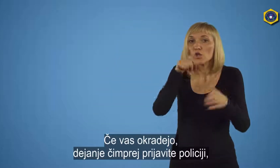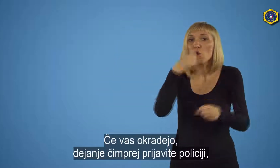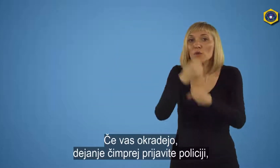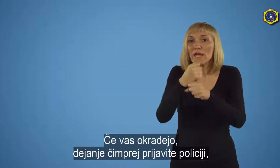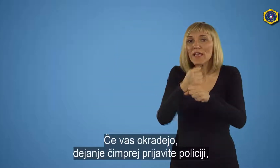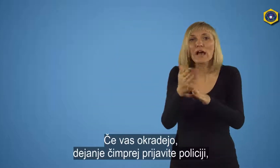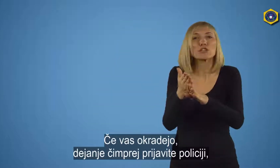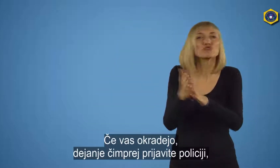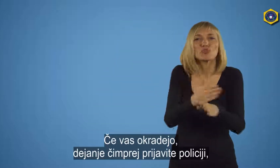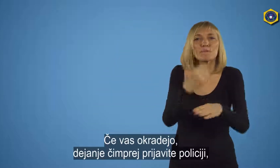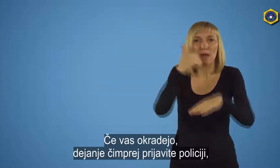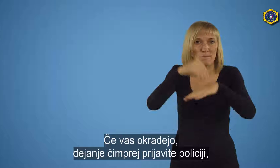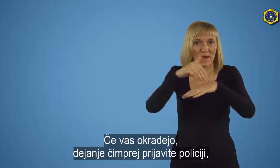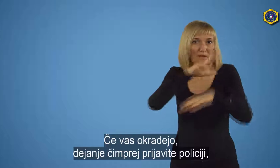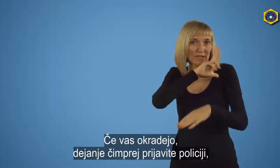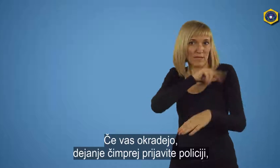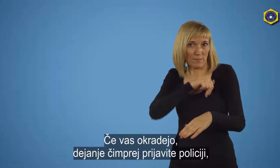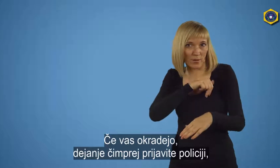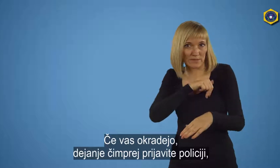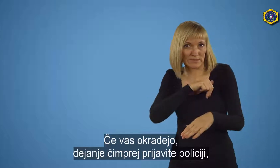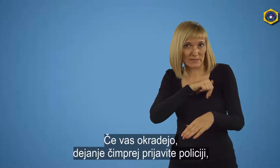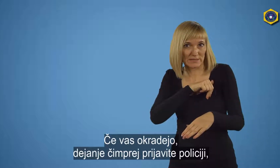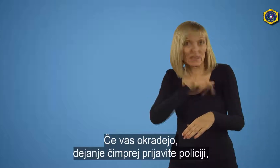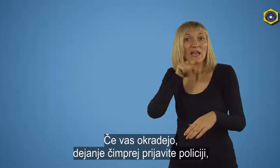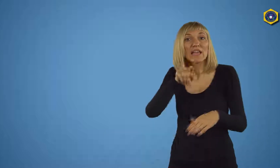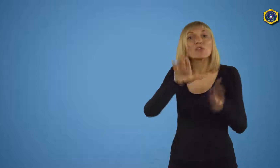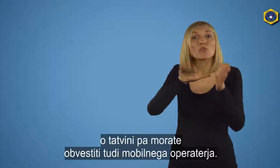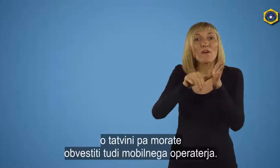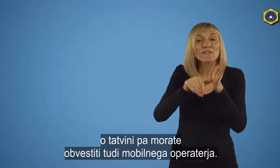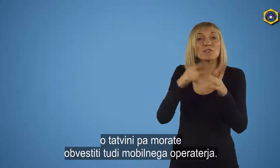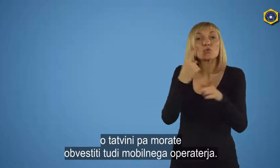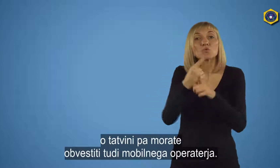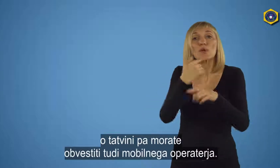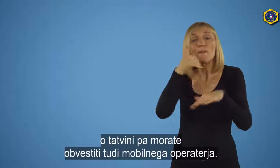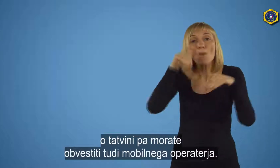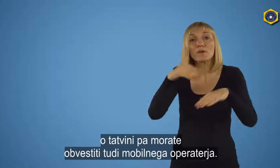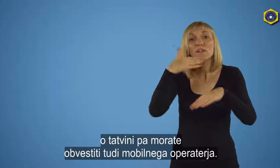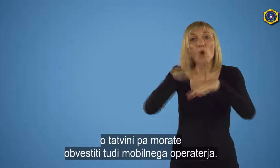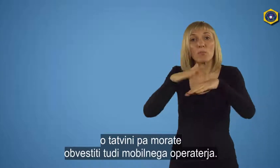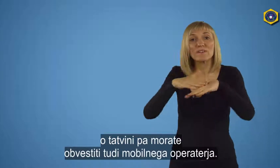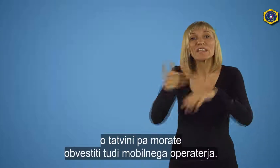prijavite policiji. O tatvini pa morate obvestiti tudi mobilnega operaterja.